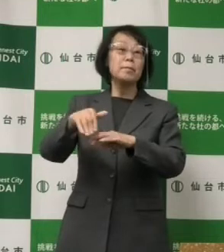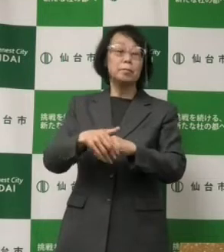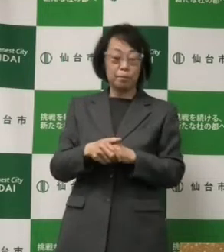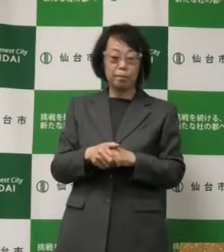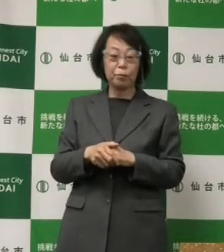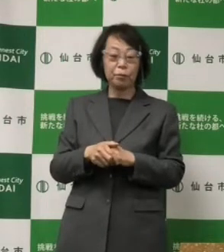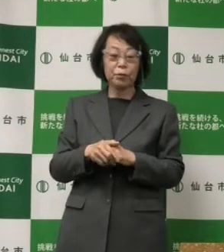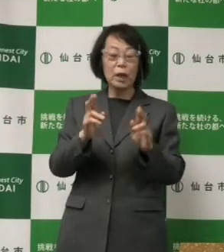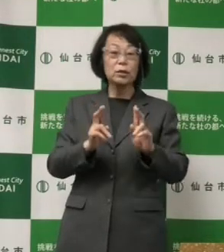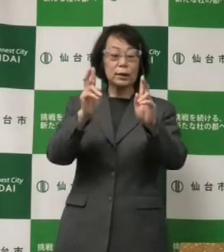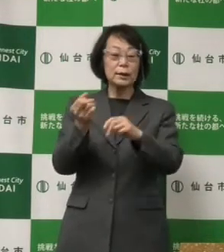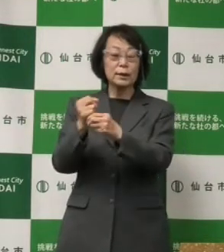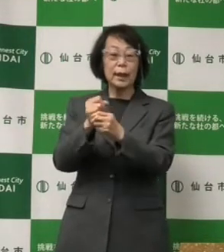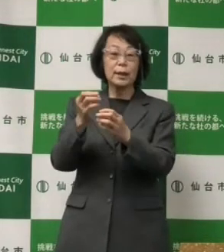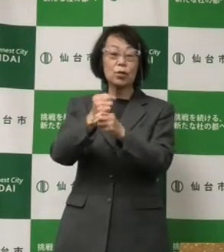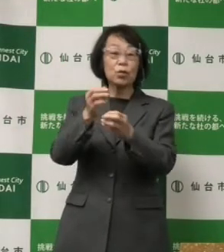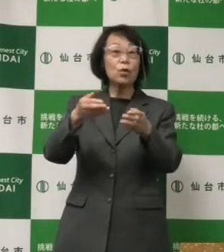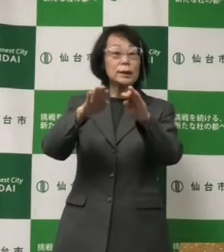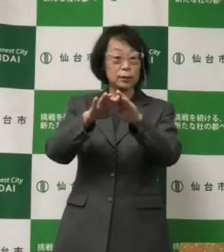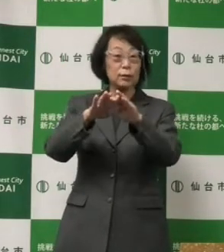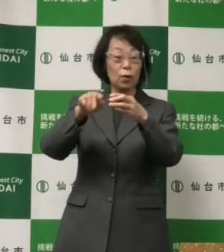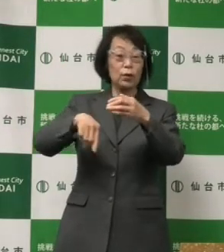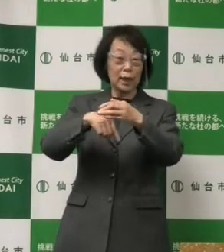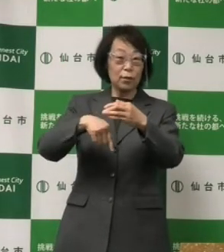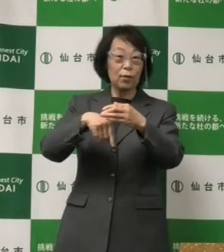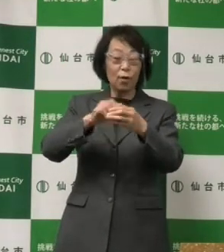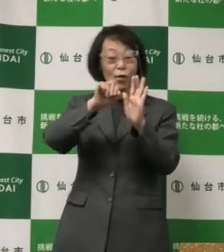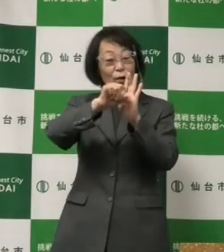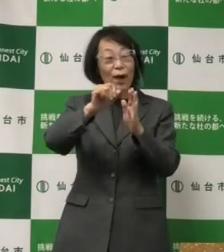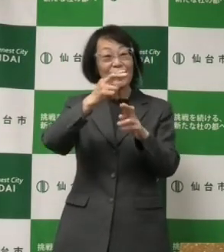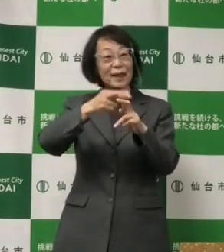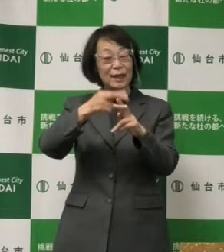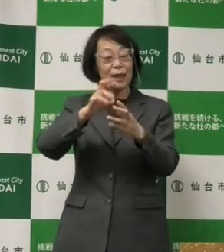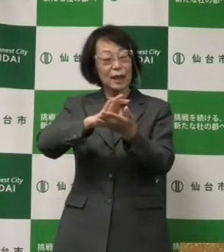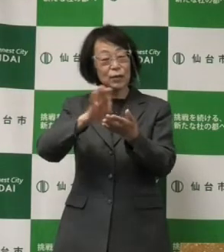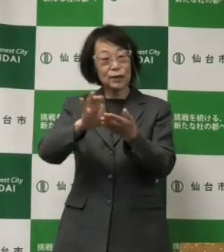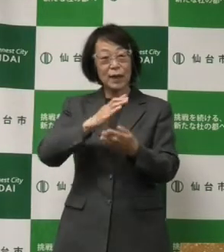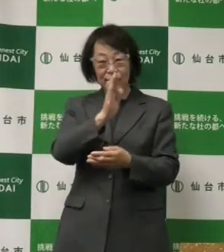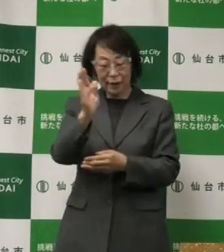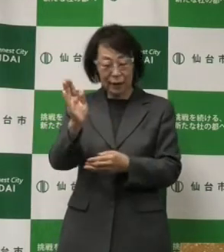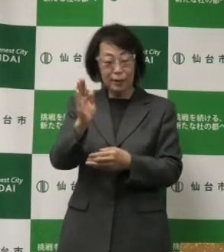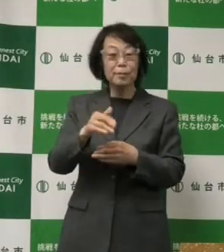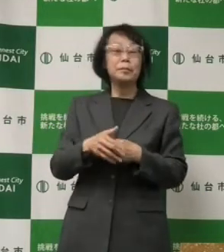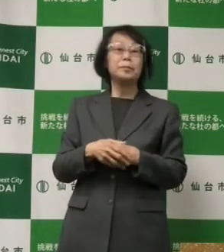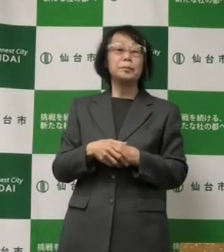都心再構築のパッケージ施策を効果的に事業化に活用いただけたものと考えています。